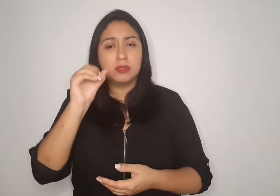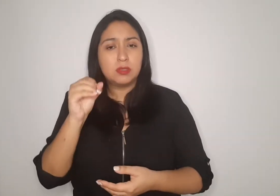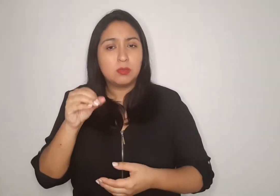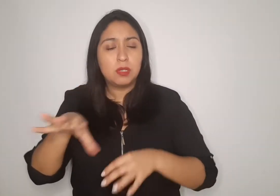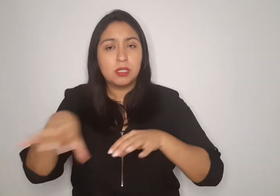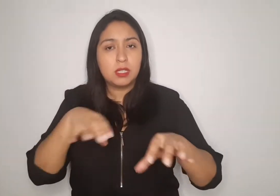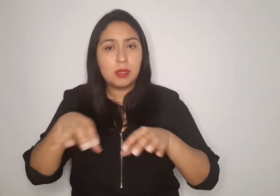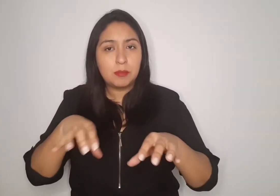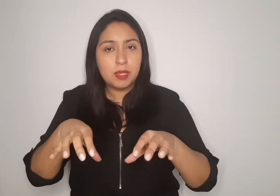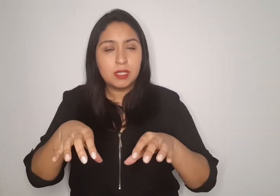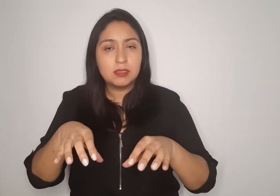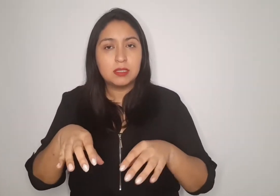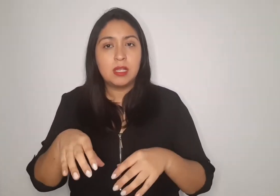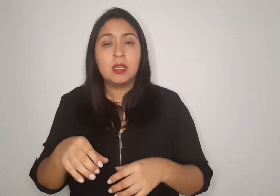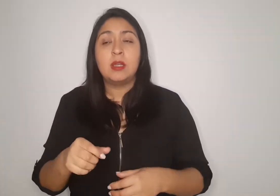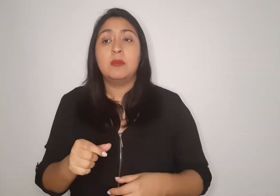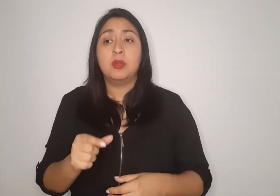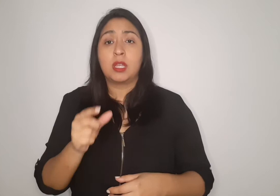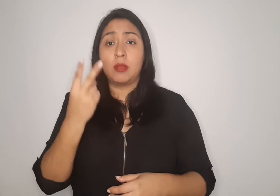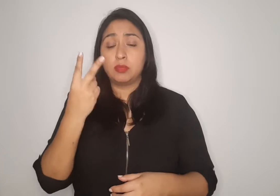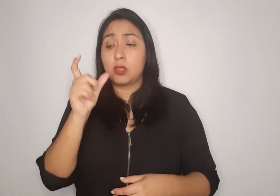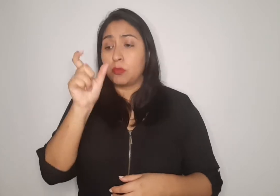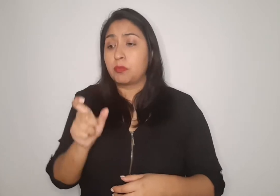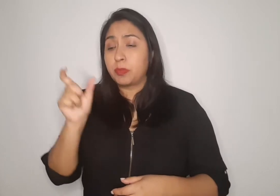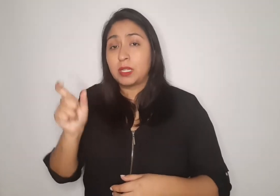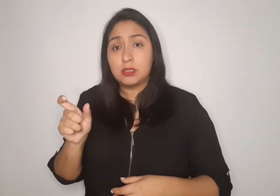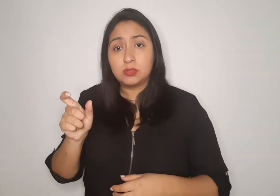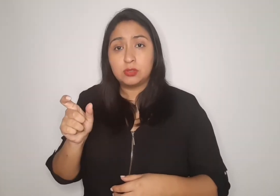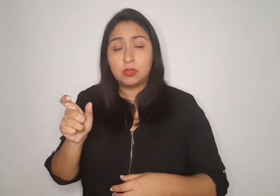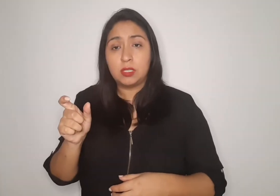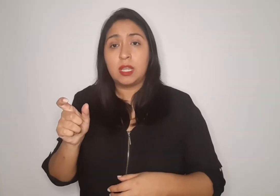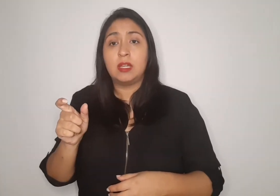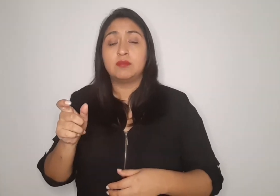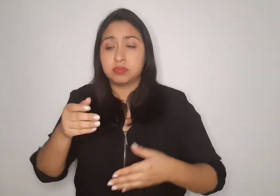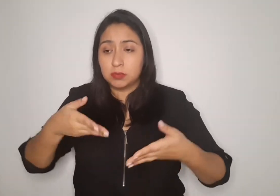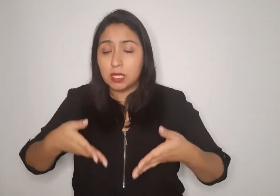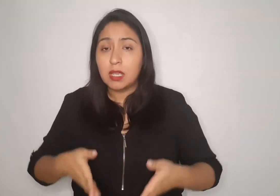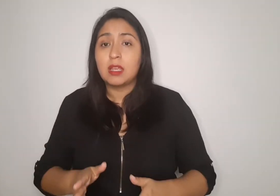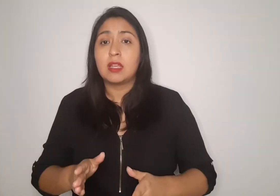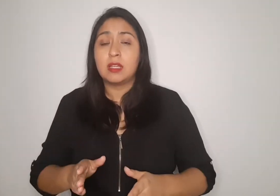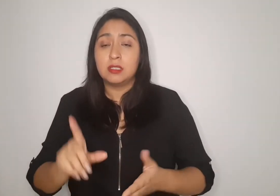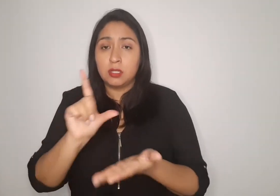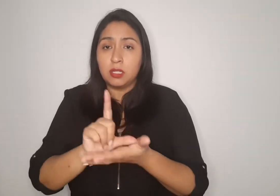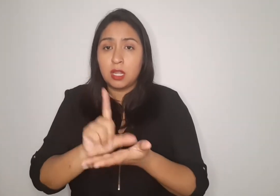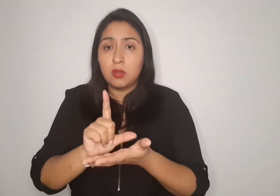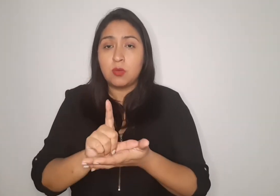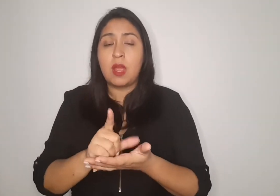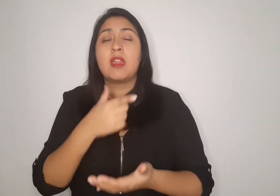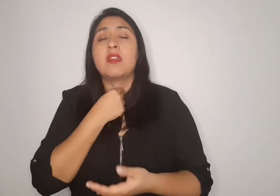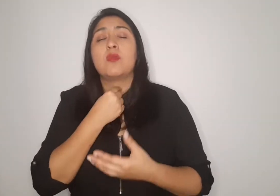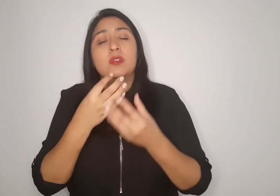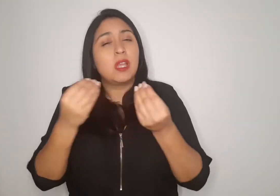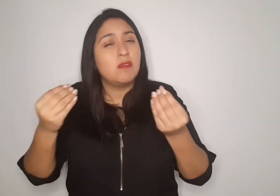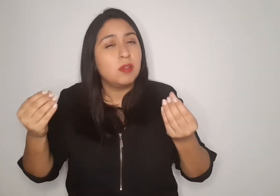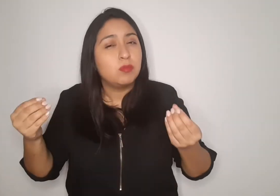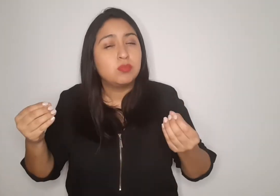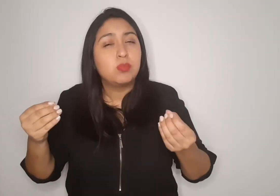fundadores de Manuel Santa Cruz y Hugo Giaconi, de la pasión por la arqueología y por las piezas arqueológicas,